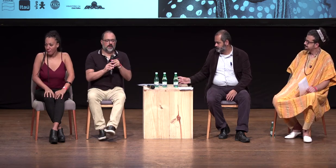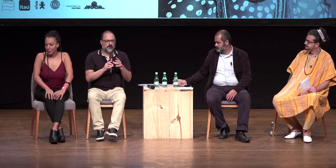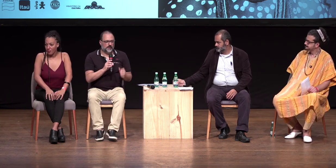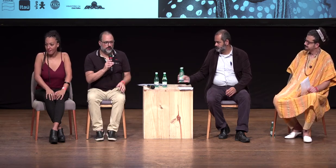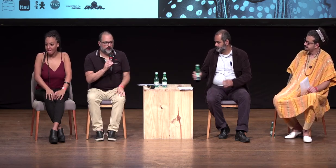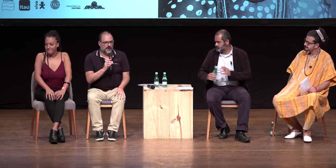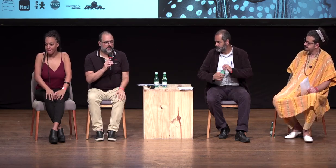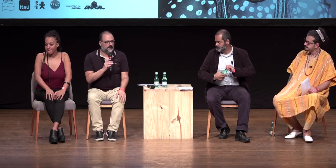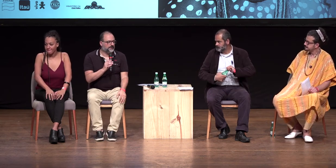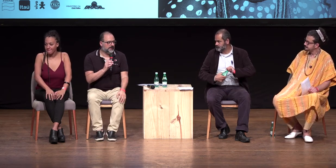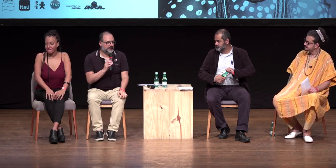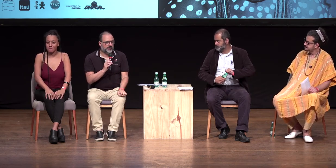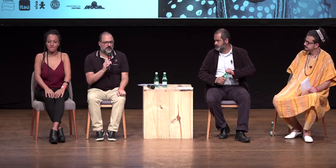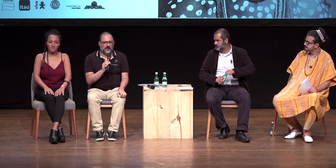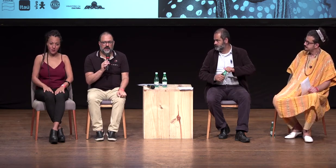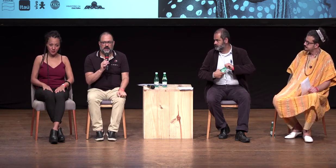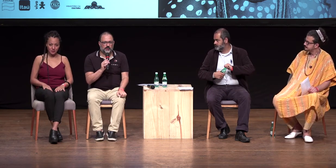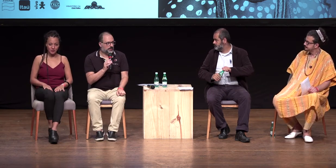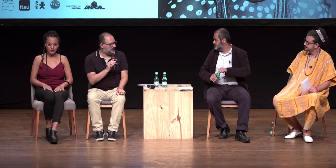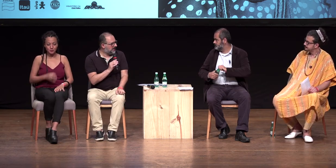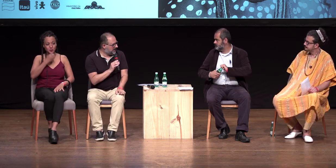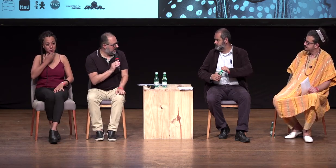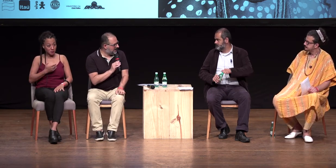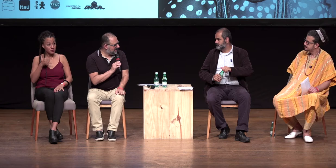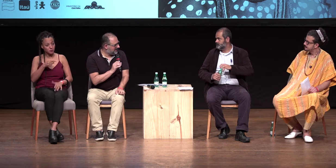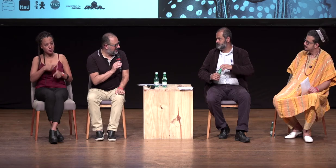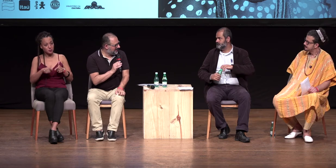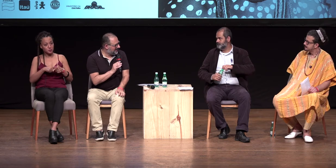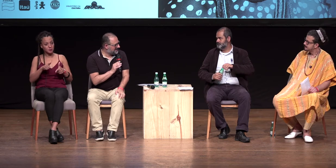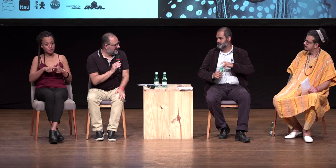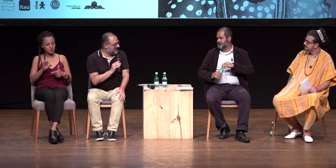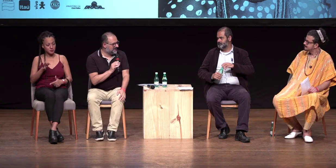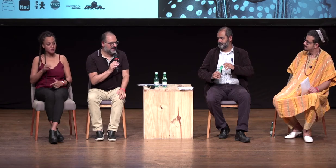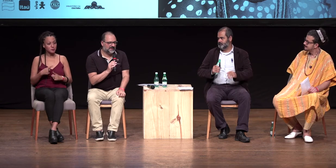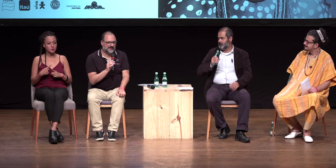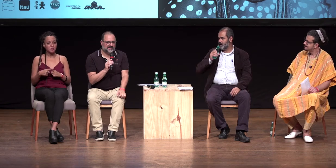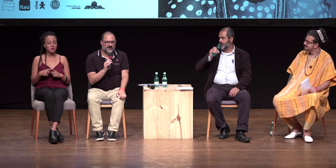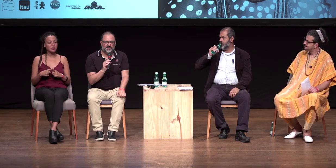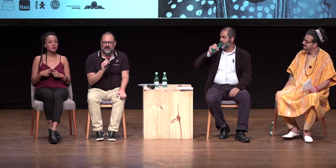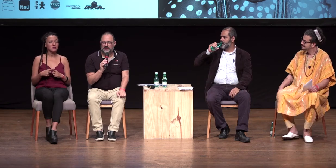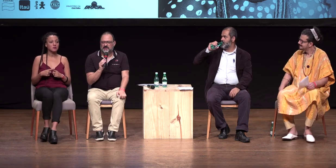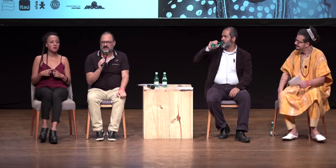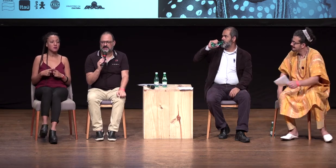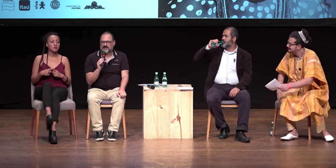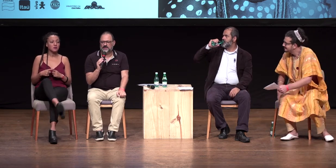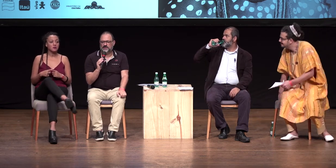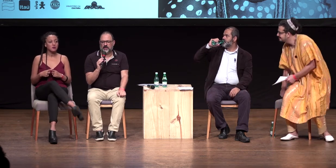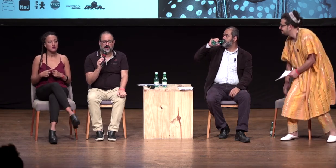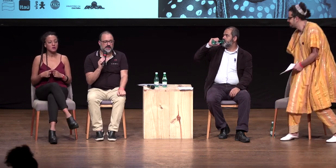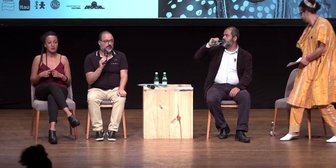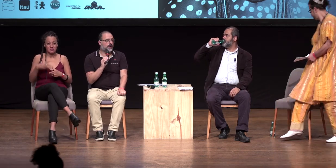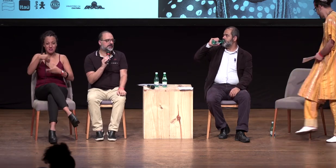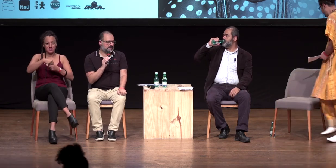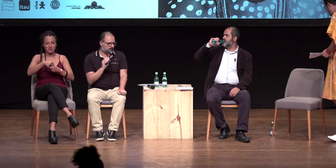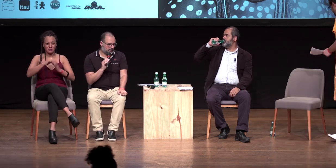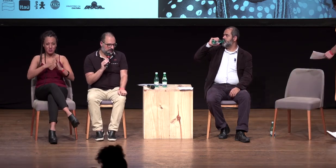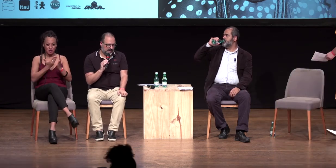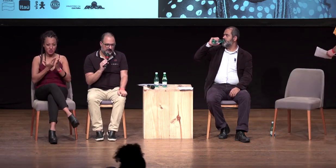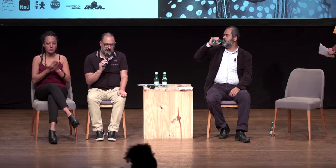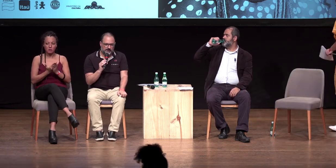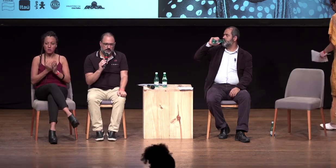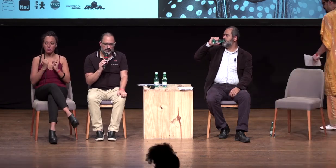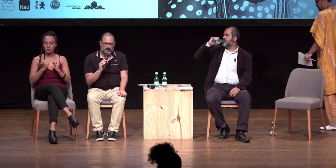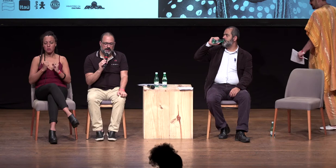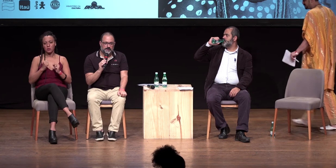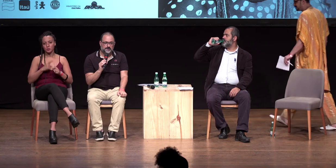muito bem então é um problema né essa questão na sala de aula que pode ser um problema